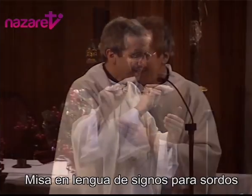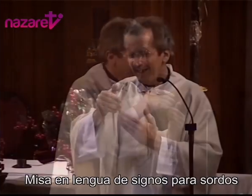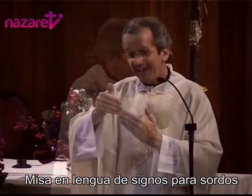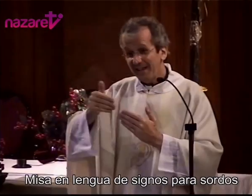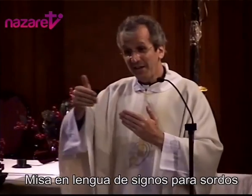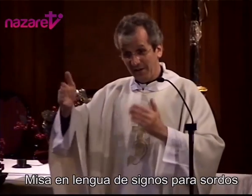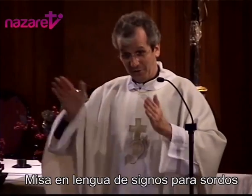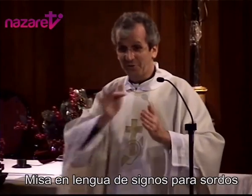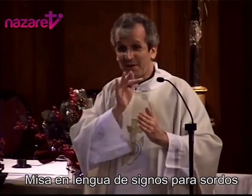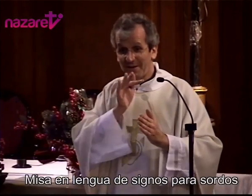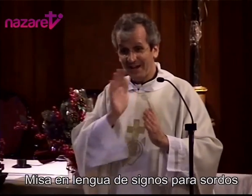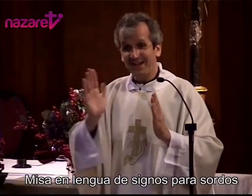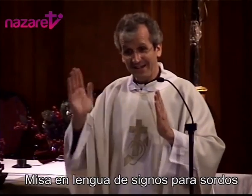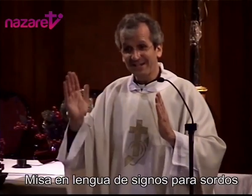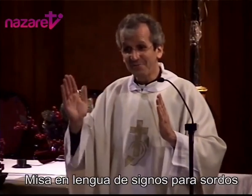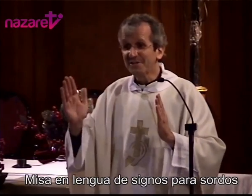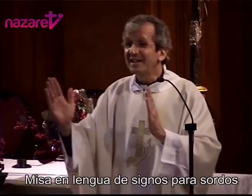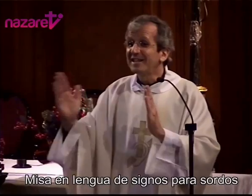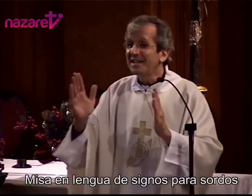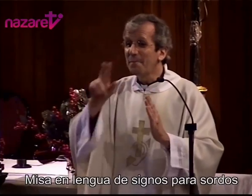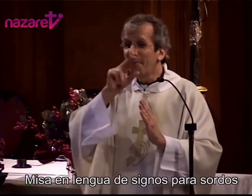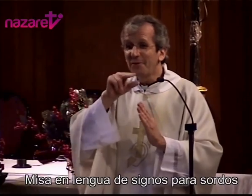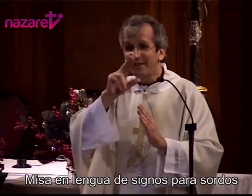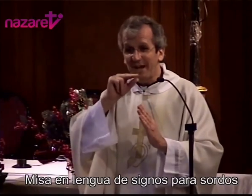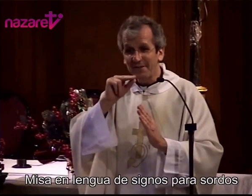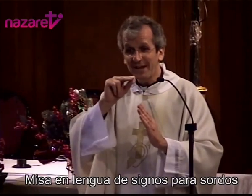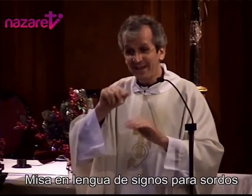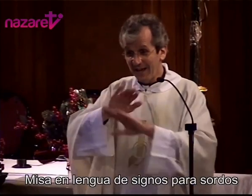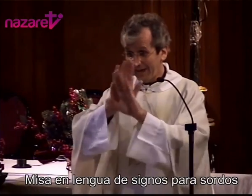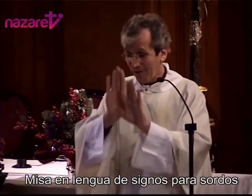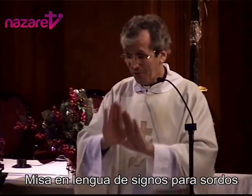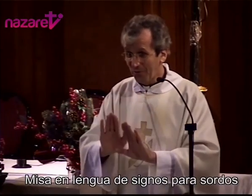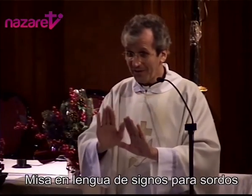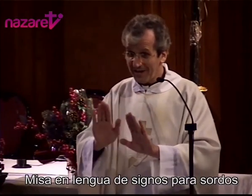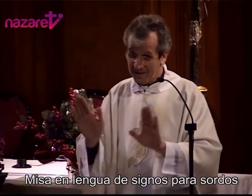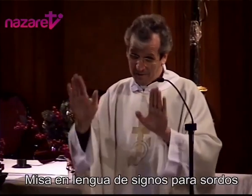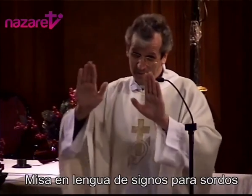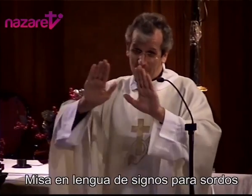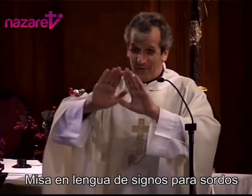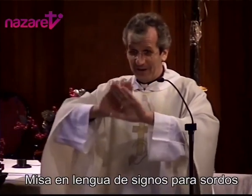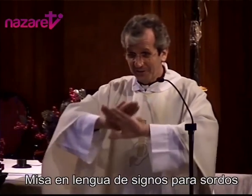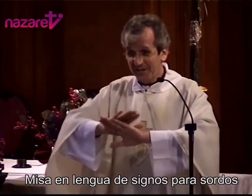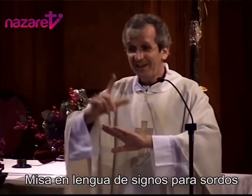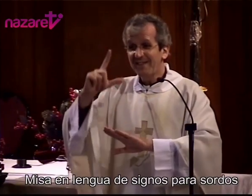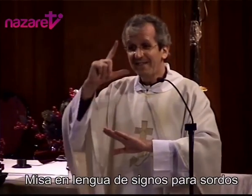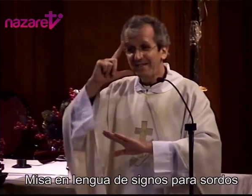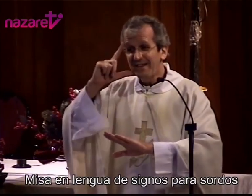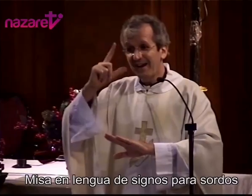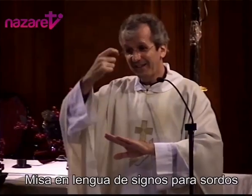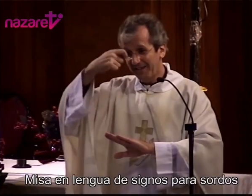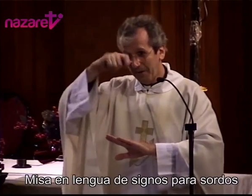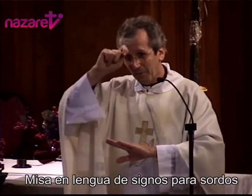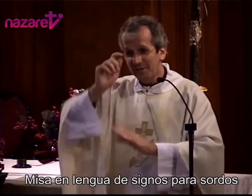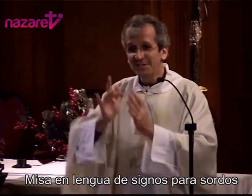Navidad y todavía estamos en ese tiempo de Navidad que concluye por la noche del